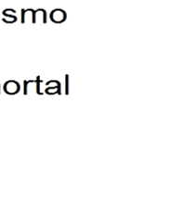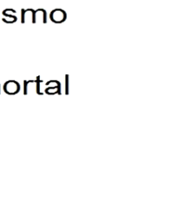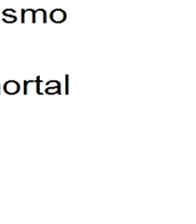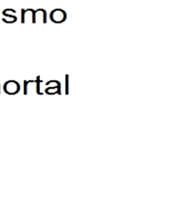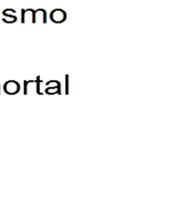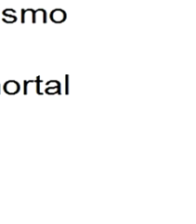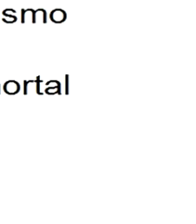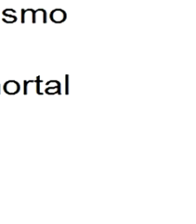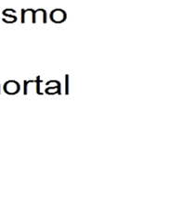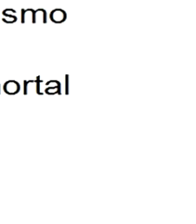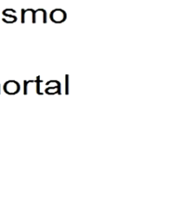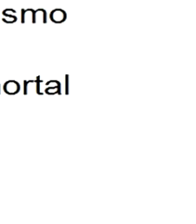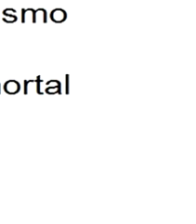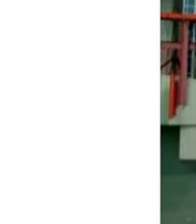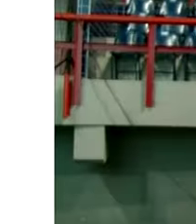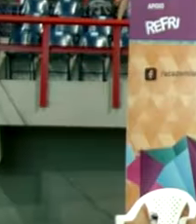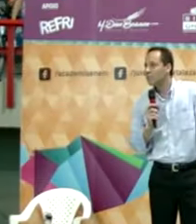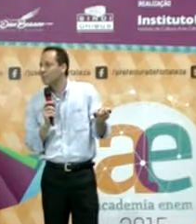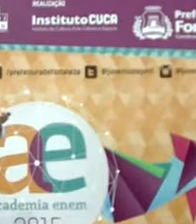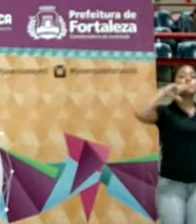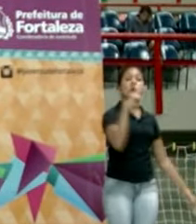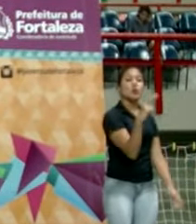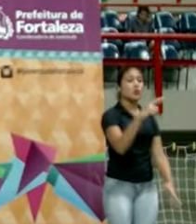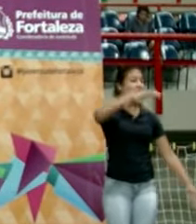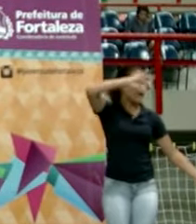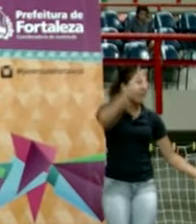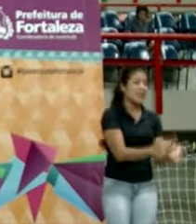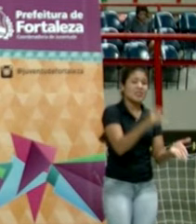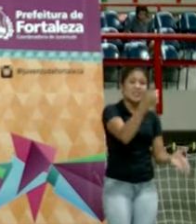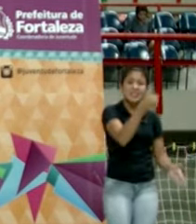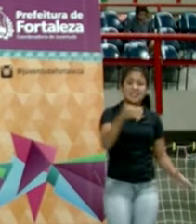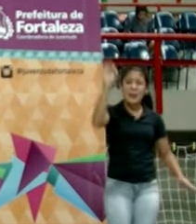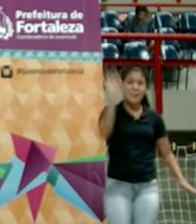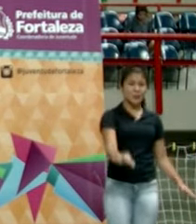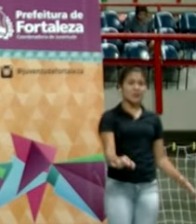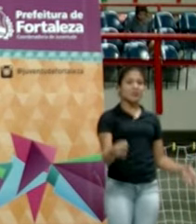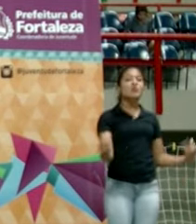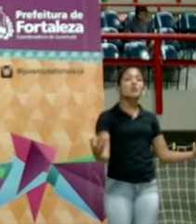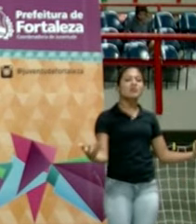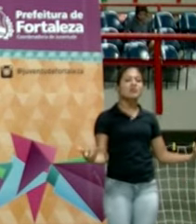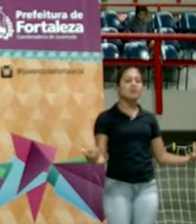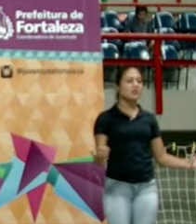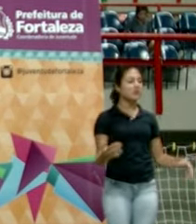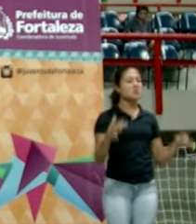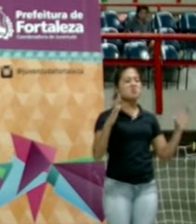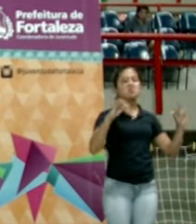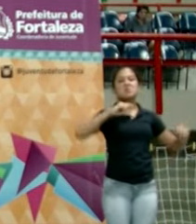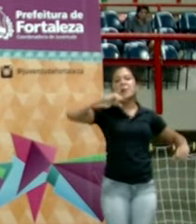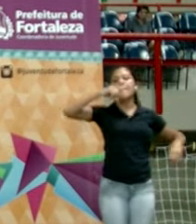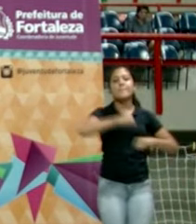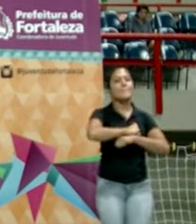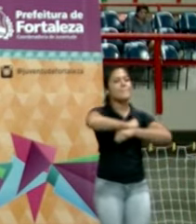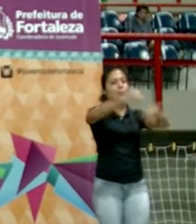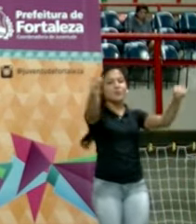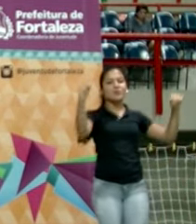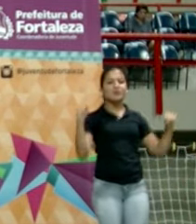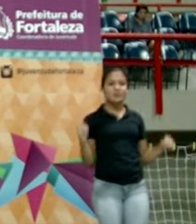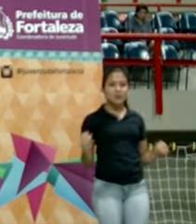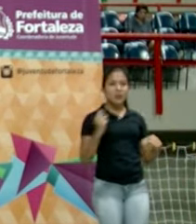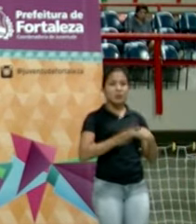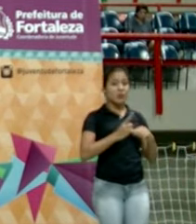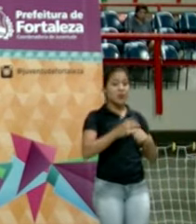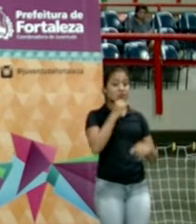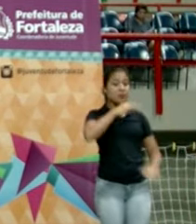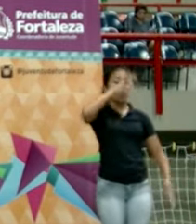resposta totalmente verdadeira? Nunca. Hã? Porque a verdade depende do ponto de vista de quem